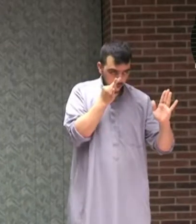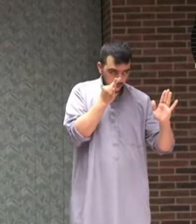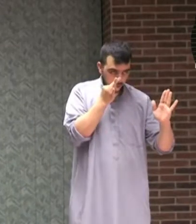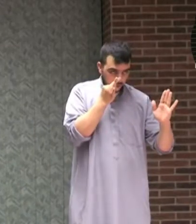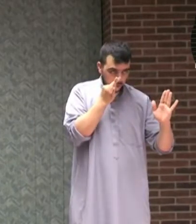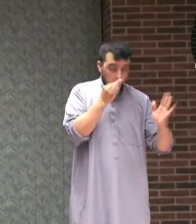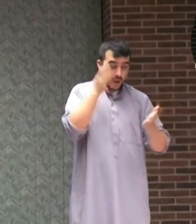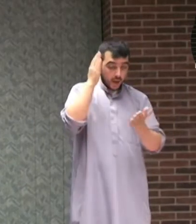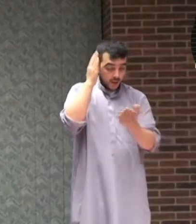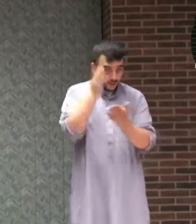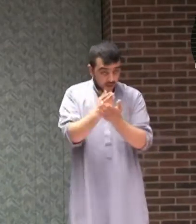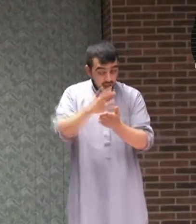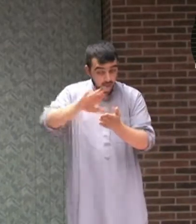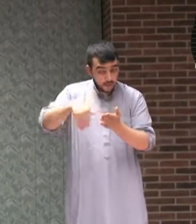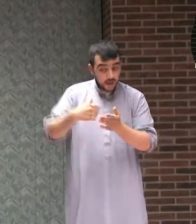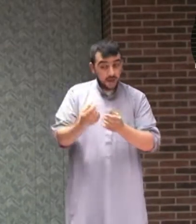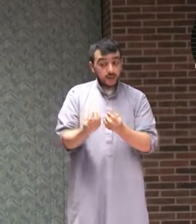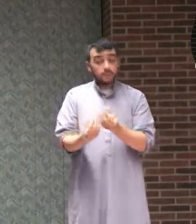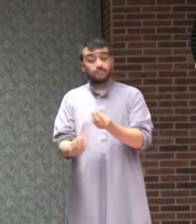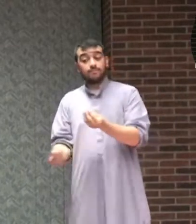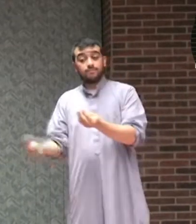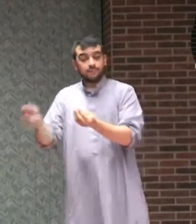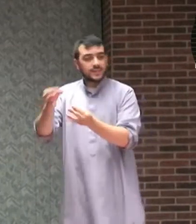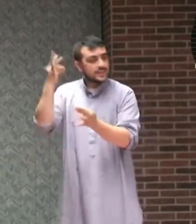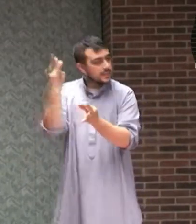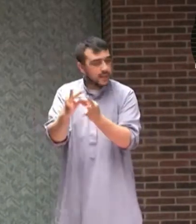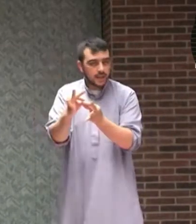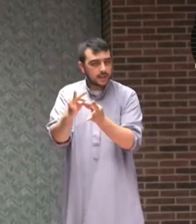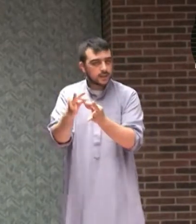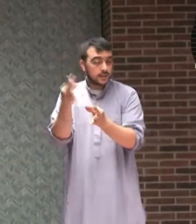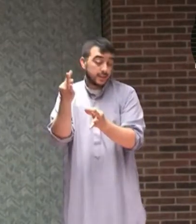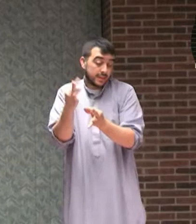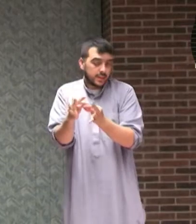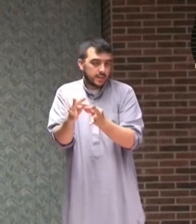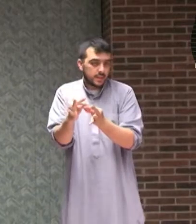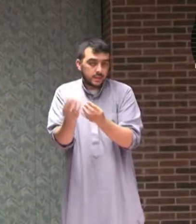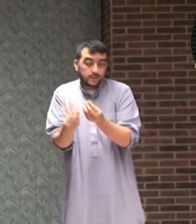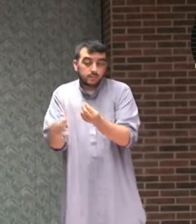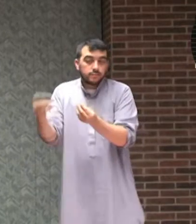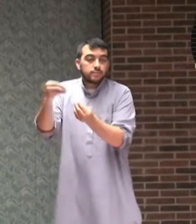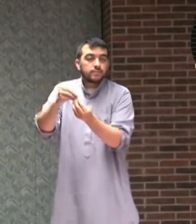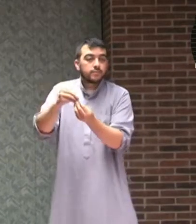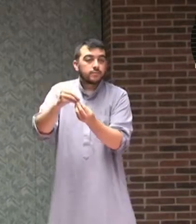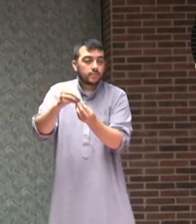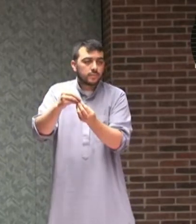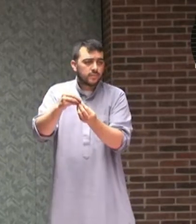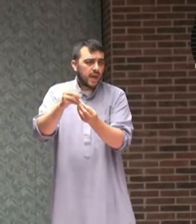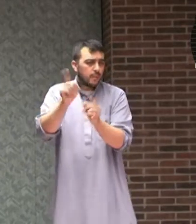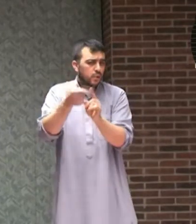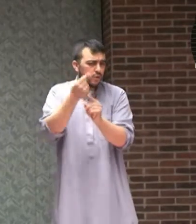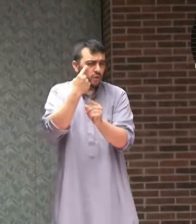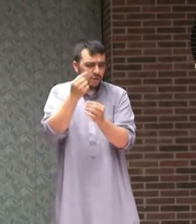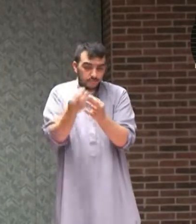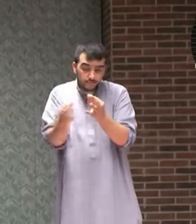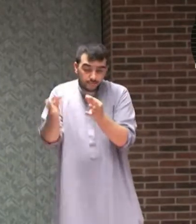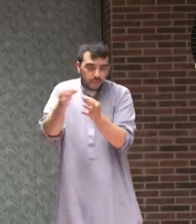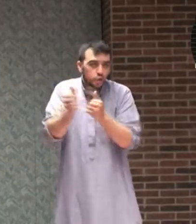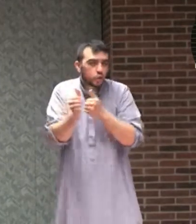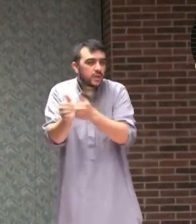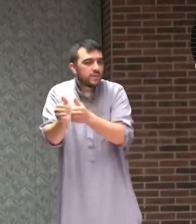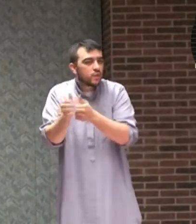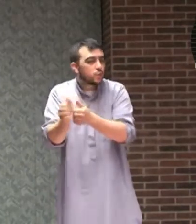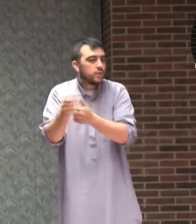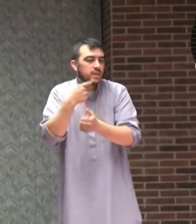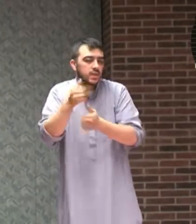qui jeûne le mois du Ramadan, thumma atba'ahu, et ensuite le fait suivre. » Je tiens à souligner